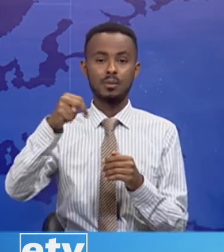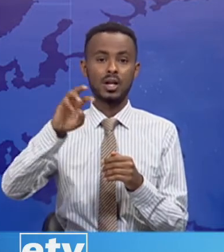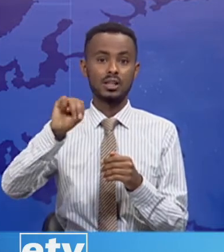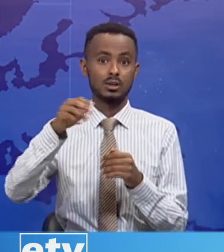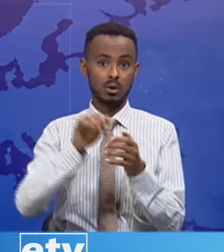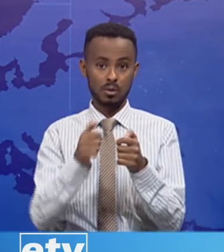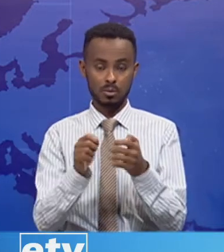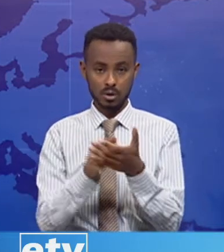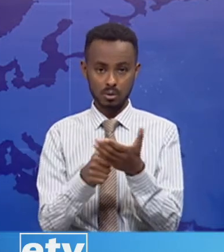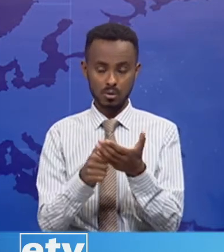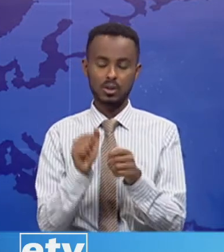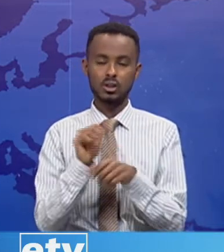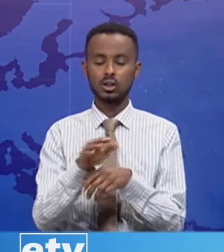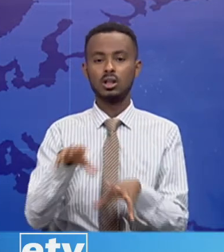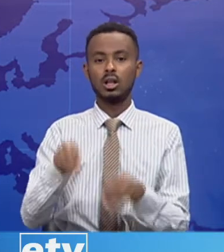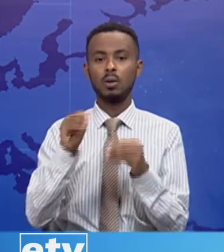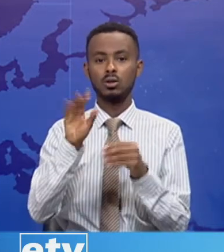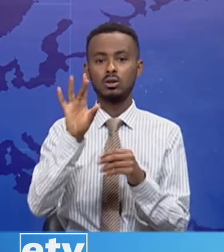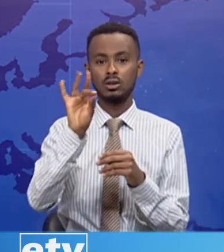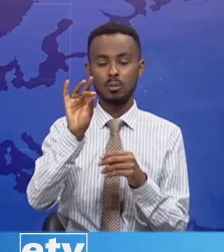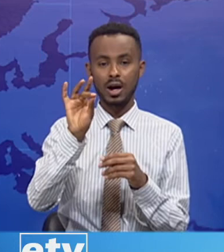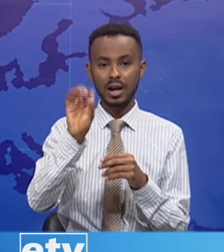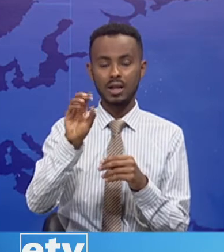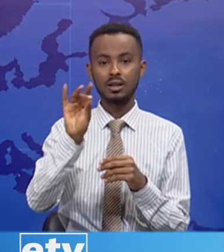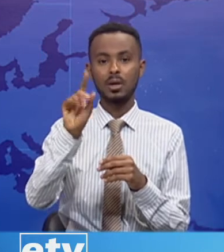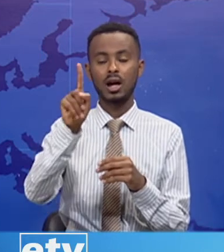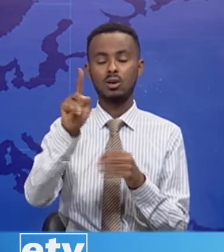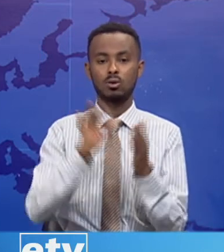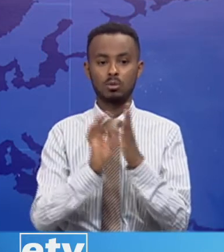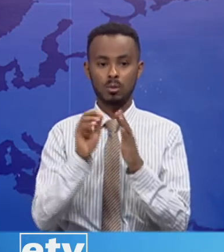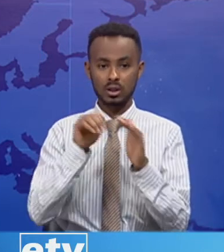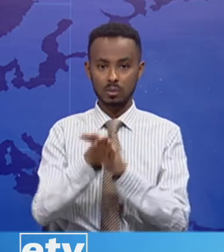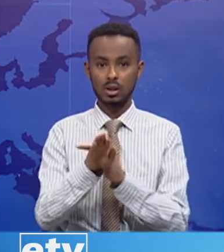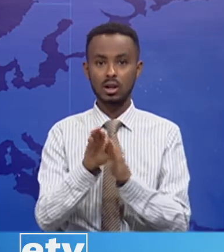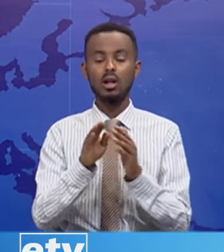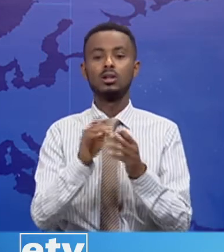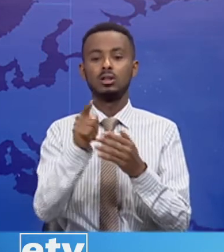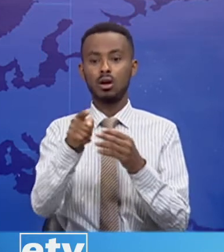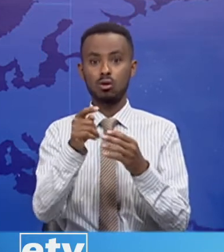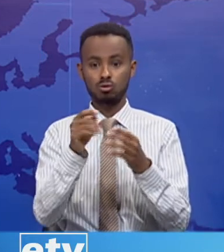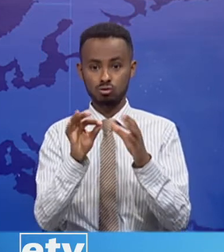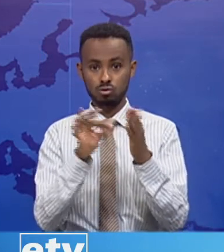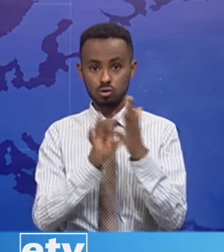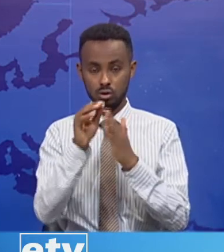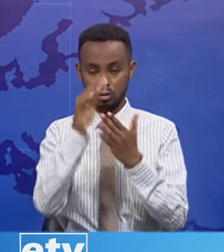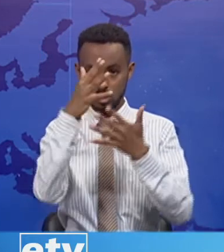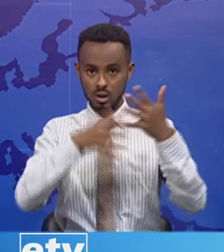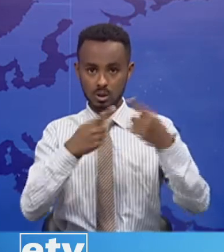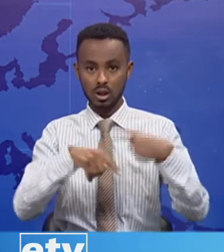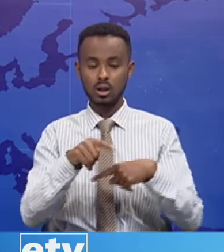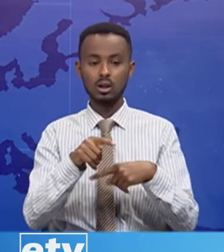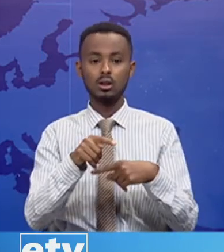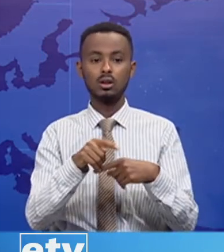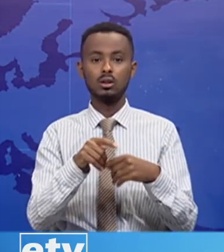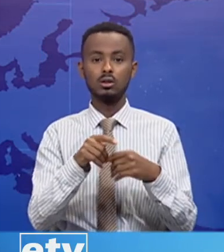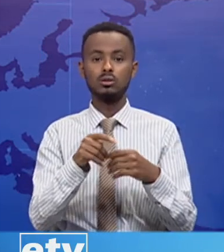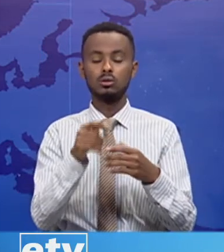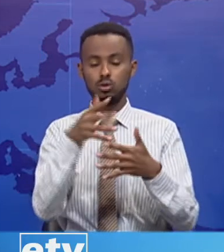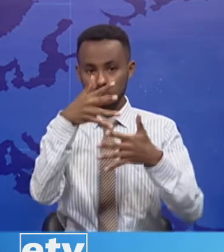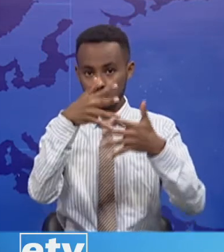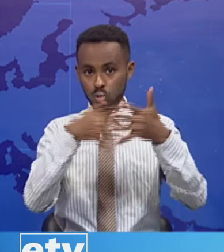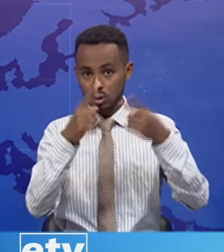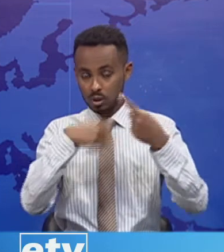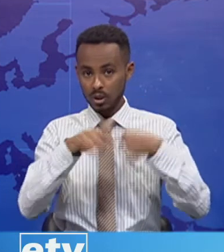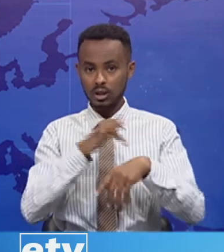በሜሴጅ ተማሪዎች 8181 ይል በማስገባት ከዛ ፕላትፎርም ይመጣል። ከዛ በኋላ ሜሴጁን ከላኩ በኋላ ፕላትፎርሙ